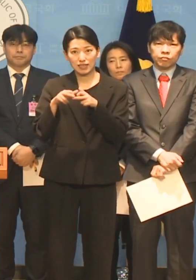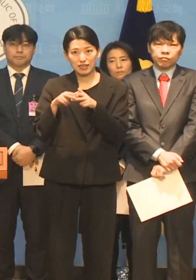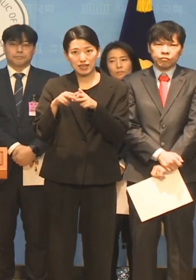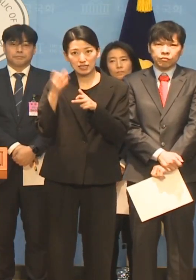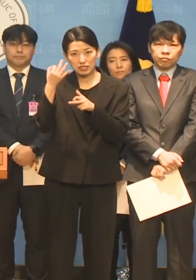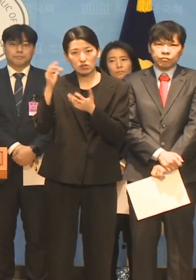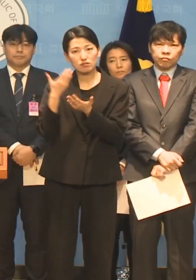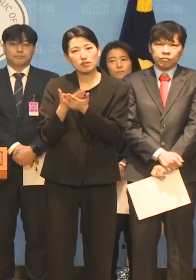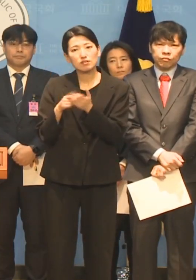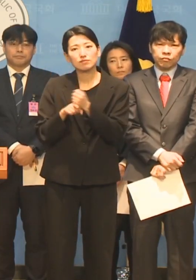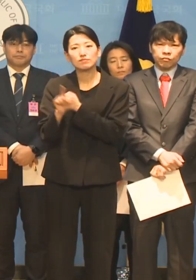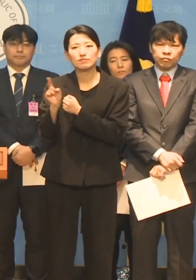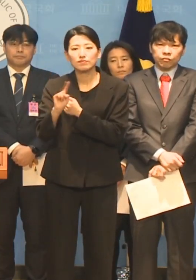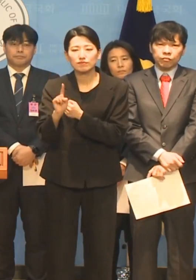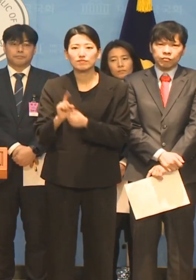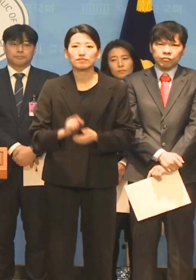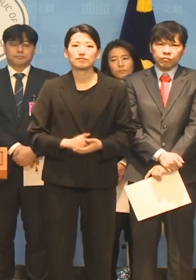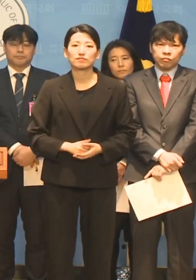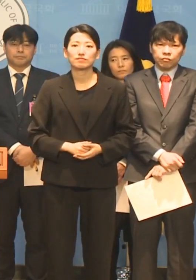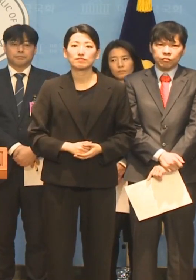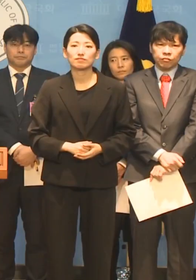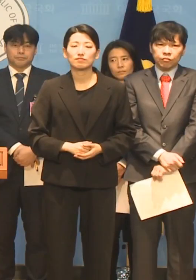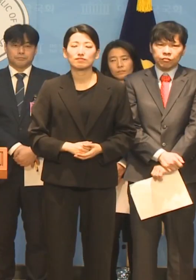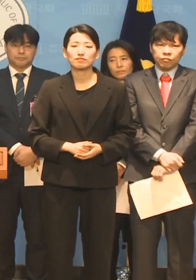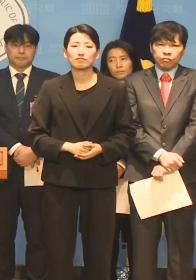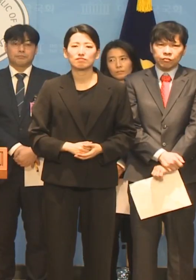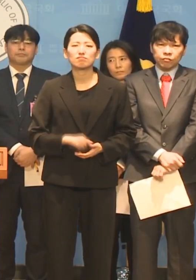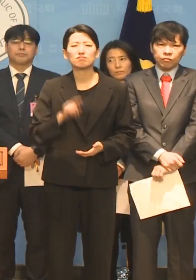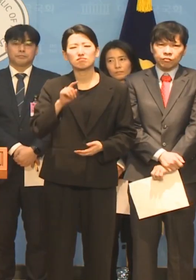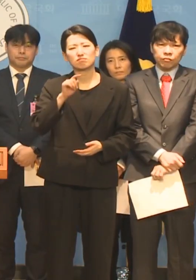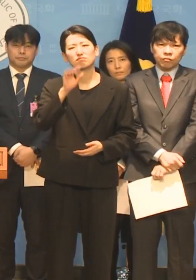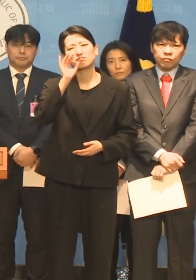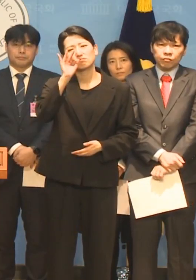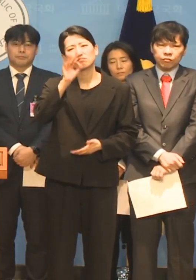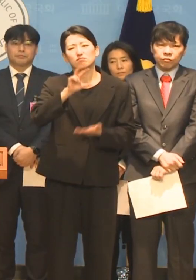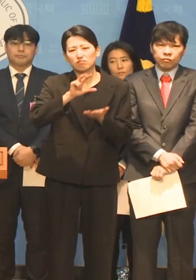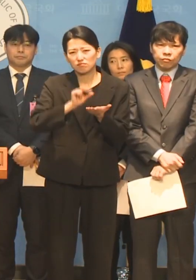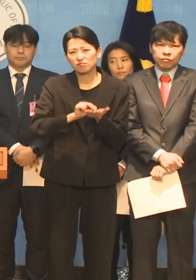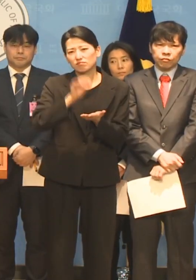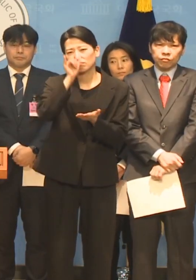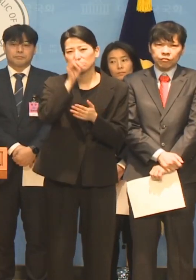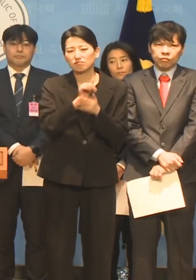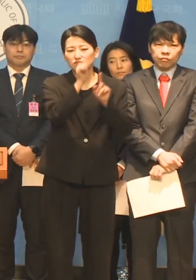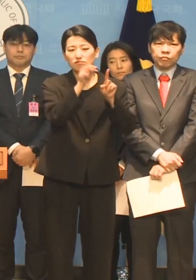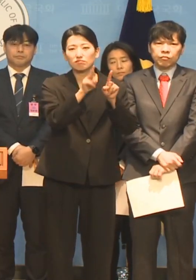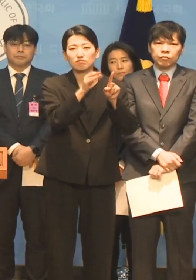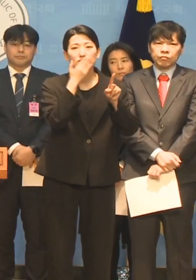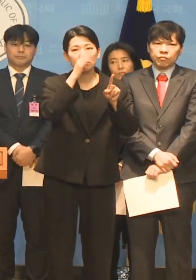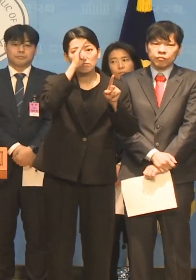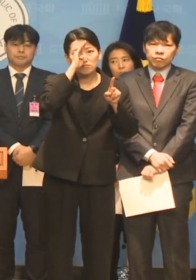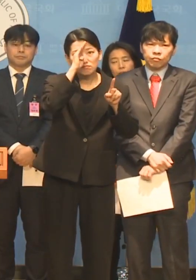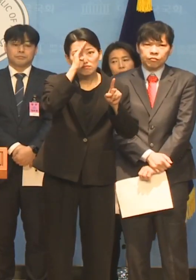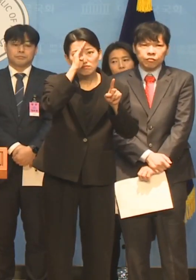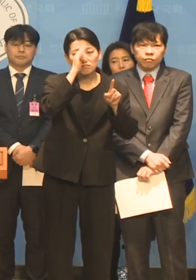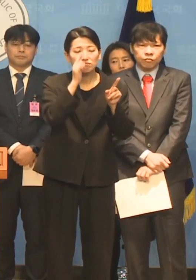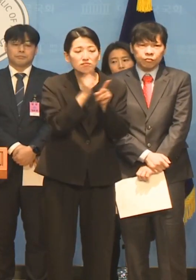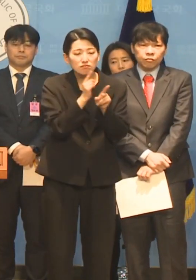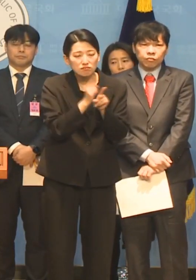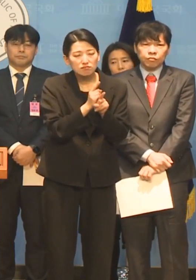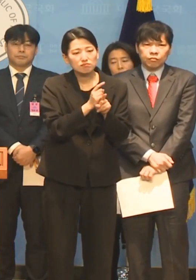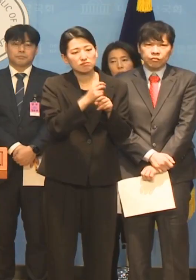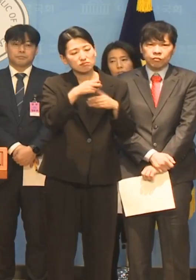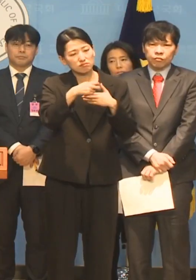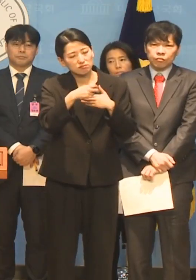이번 결과에서 가장 비중이 높은 것이 경제적인 요인이었는데 일형당뇨병 관리 과정에서 발생하는 비용,